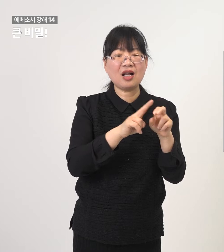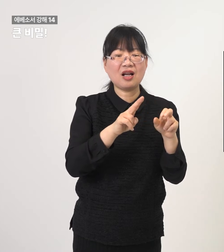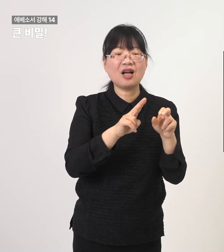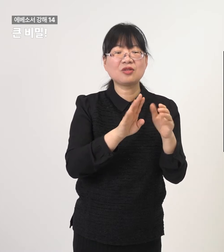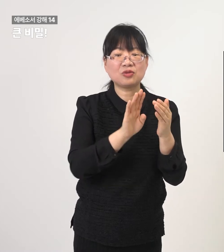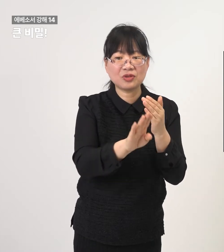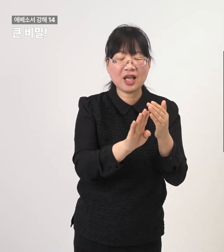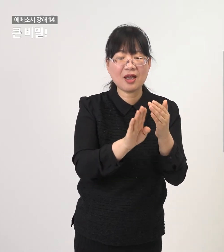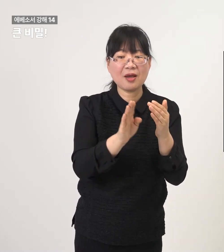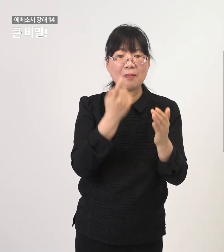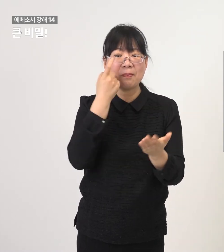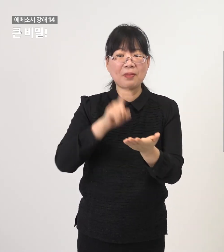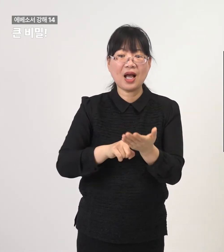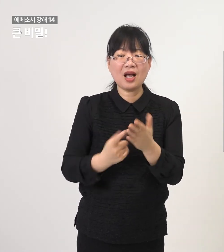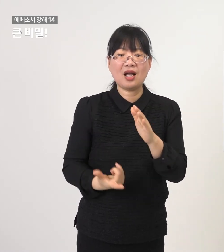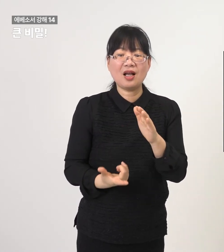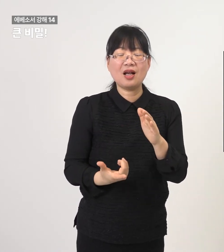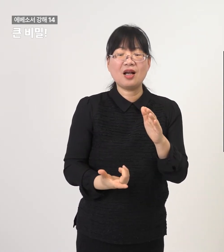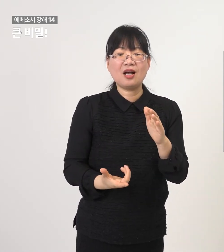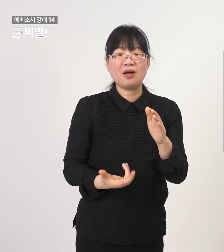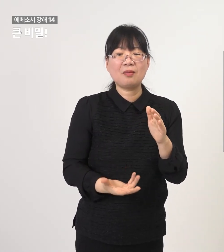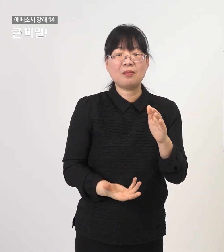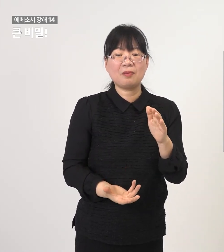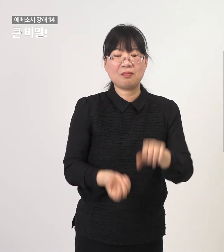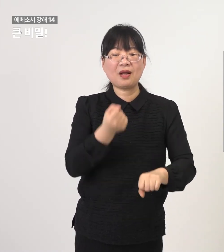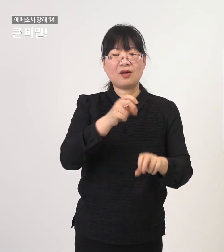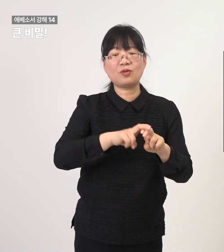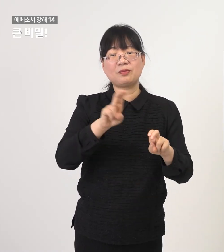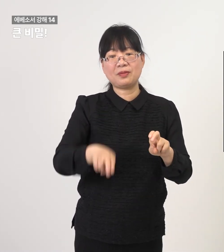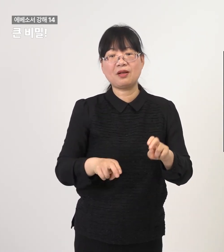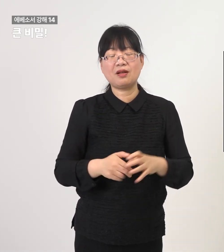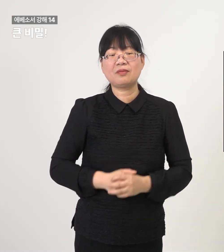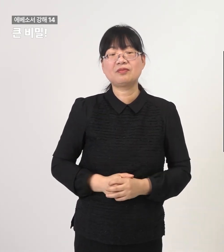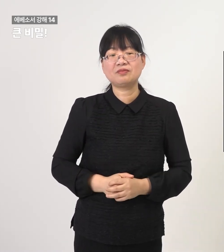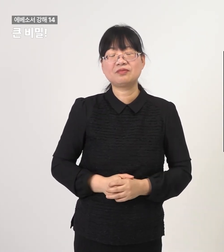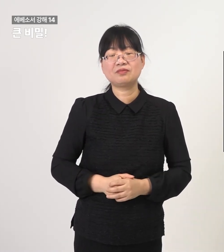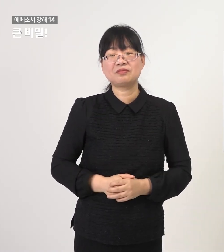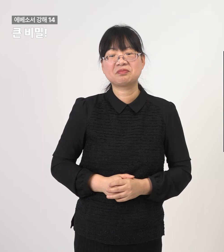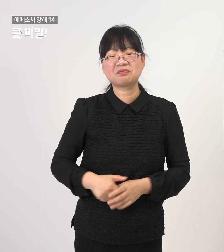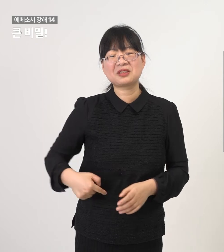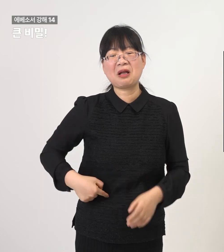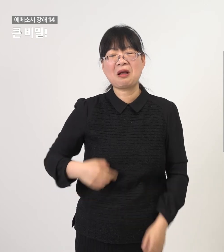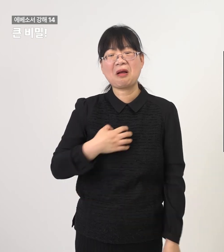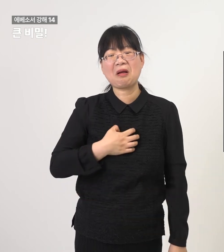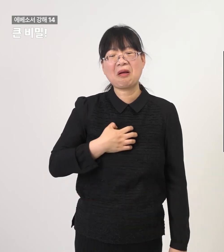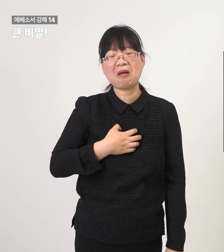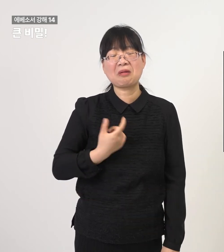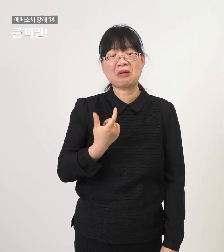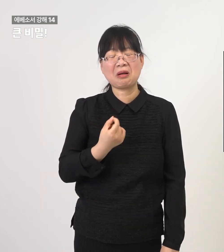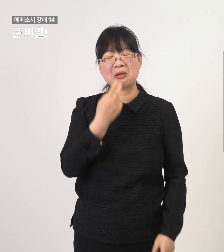밝혀지니까 바로 사표를 내면서 참 속상하고 억울할 법한데 내가